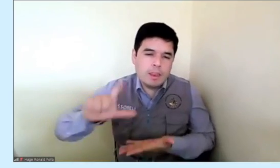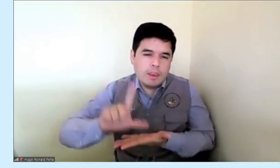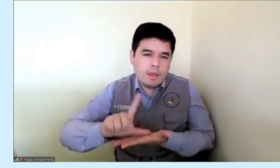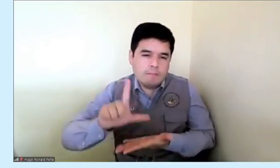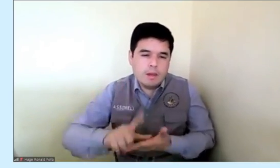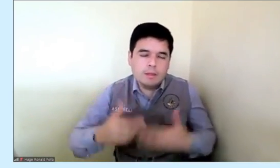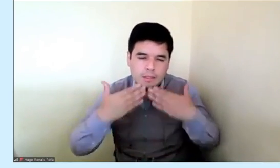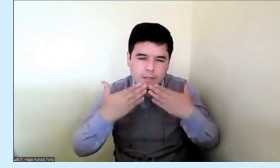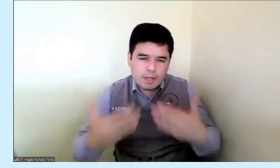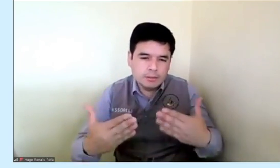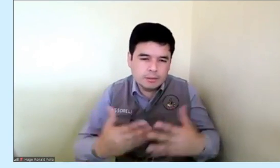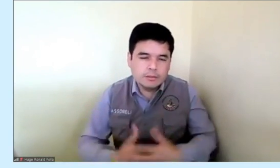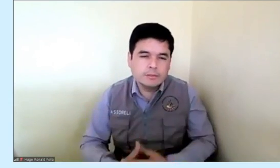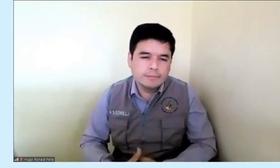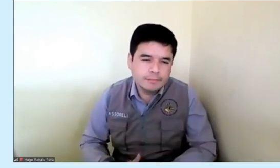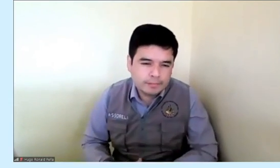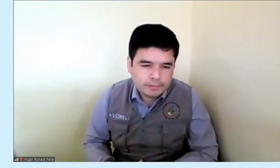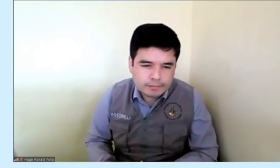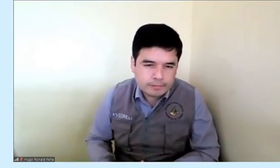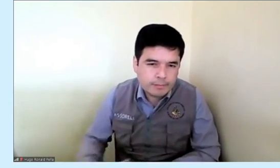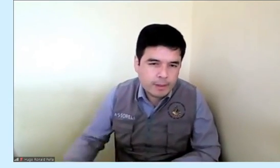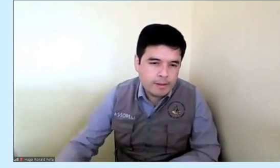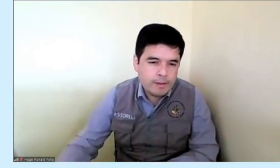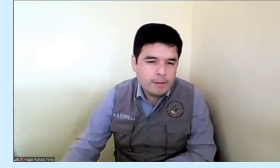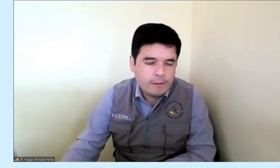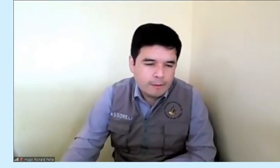Gracias a la Municipalidad de Lima. Gracias.